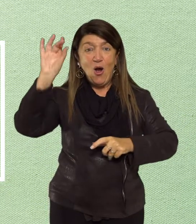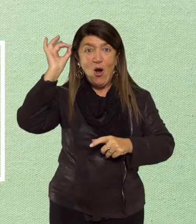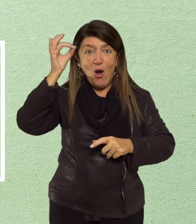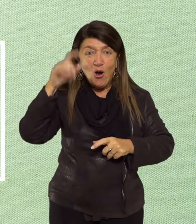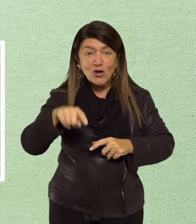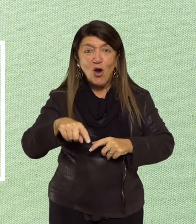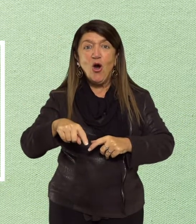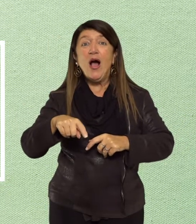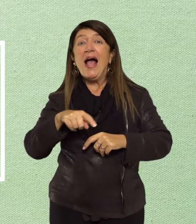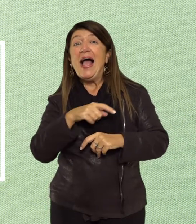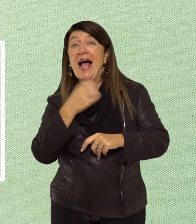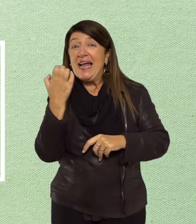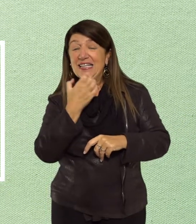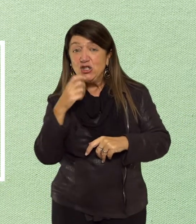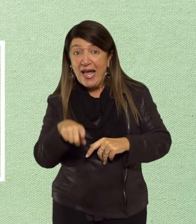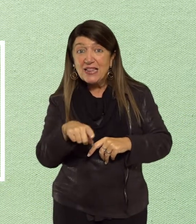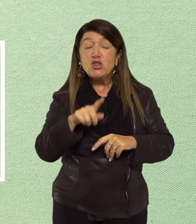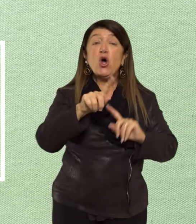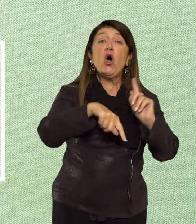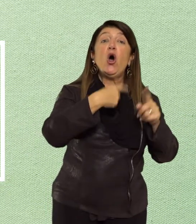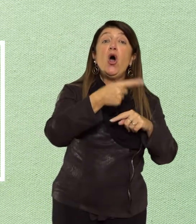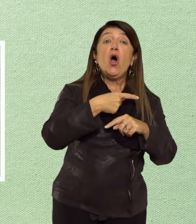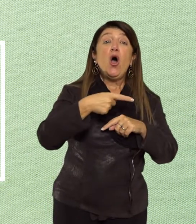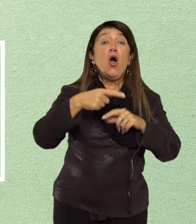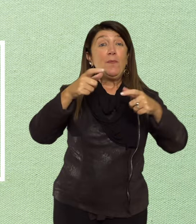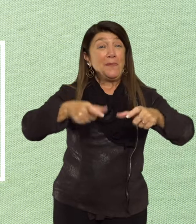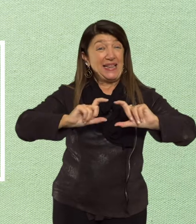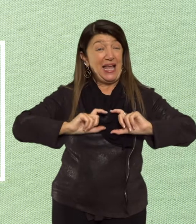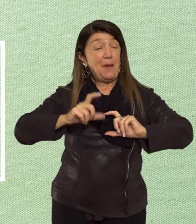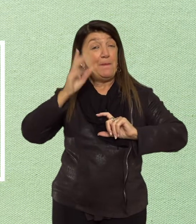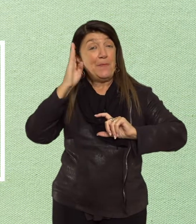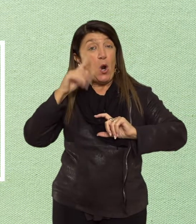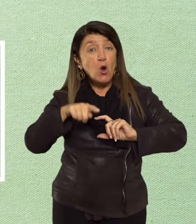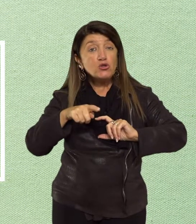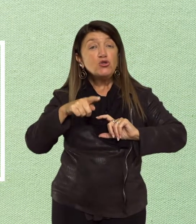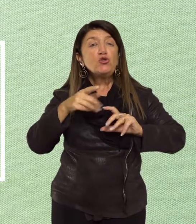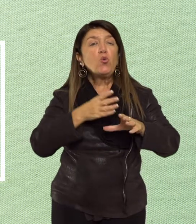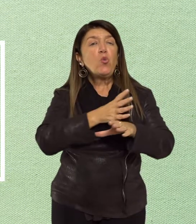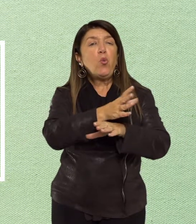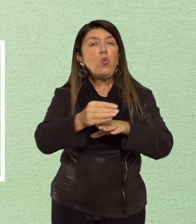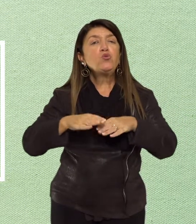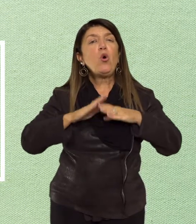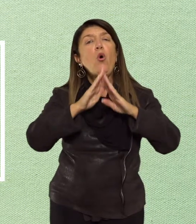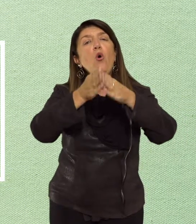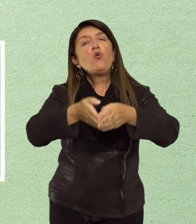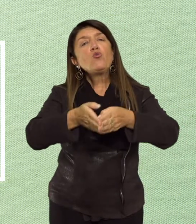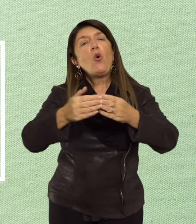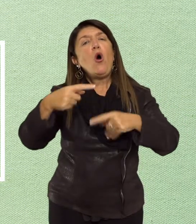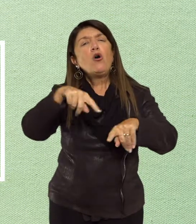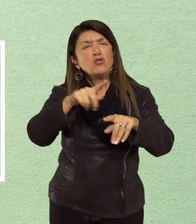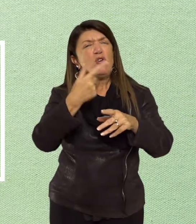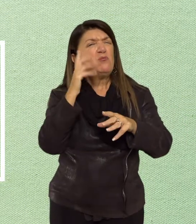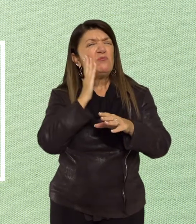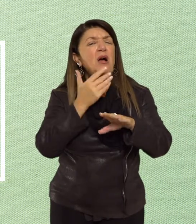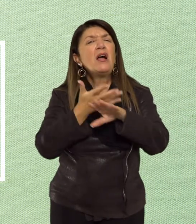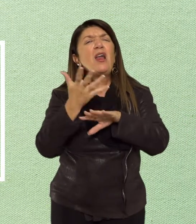e un bronzo nel nuoto. Ci puoi fare un riepilogo in quali gare hai vinto le tue medaglie? Sì, allora, la prima è stata